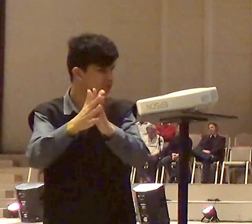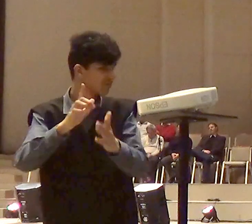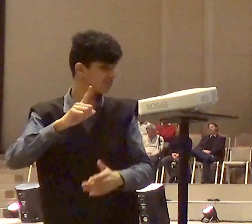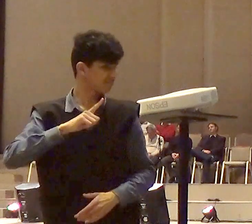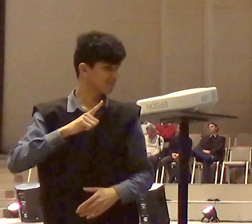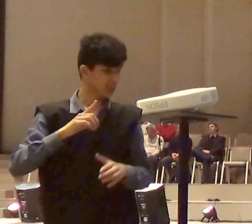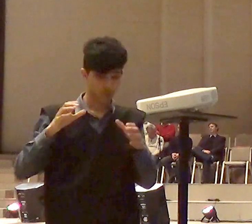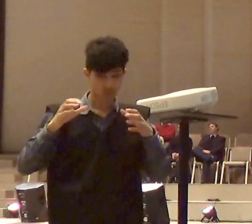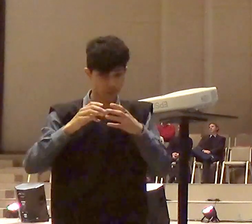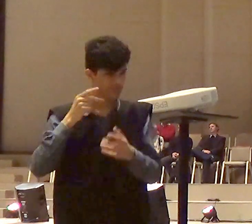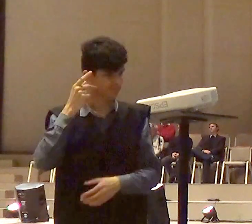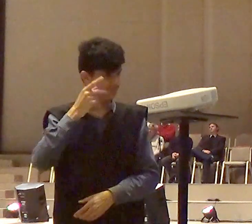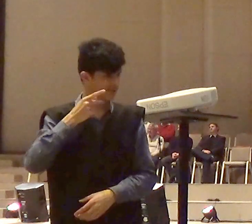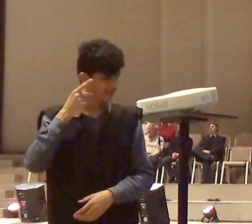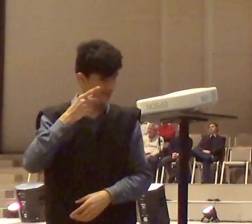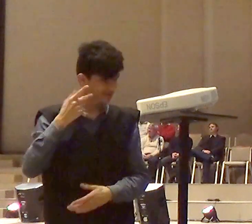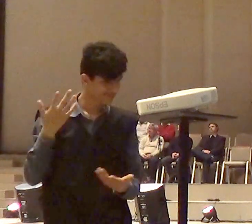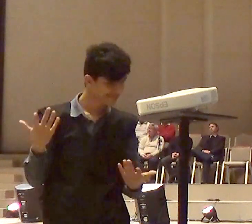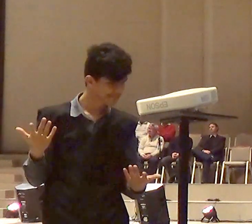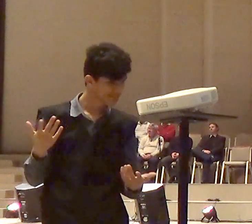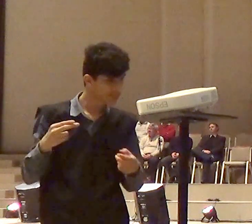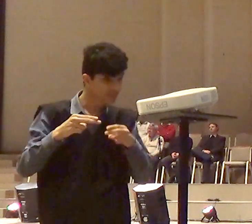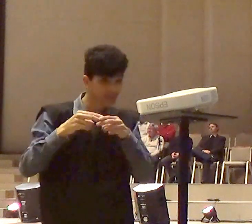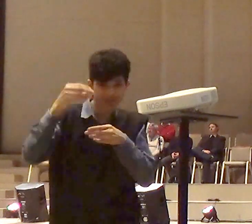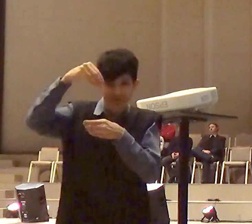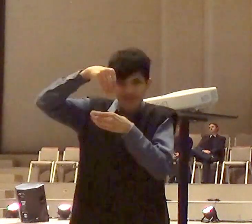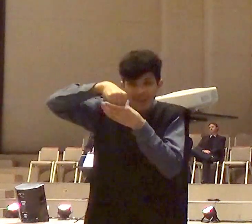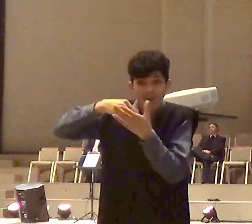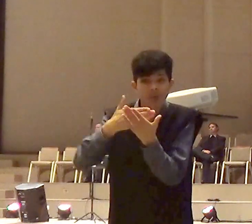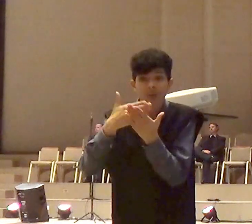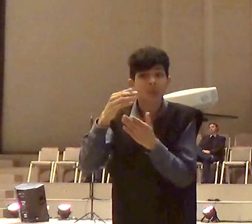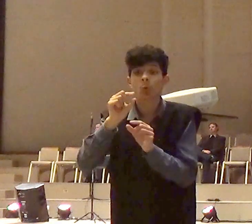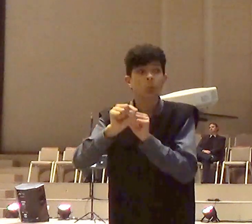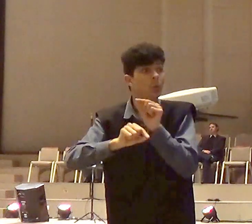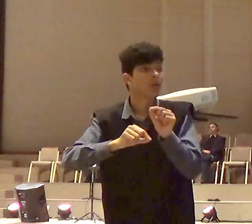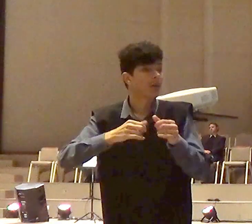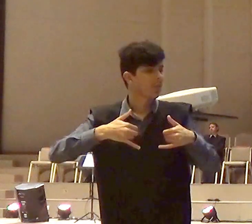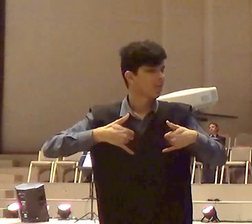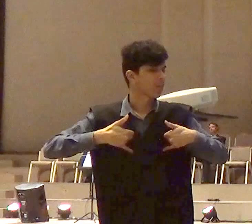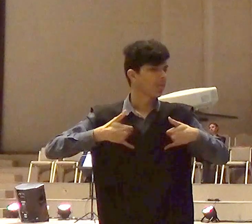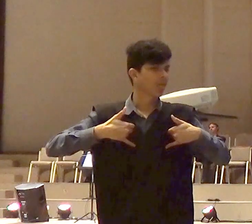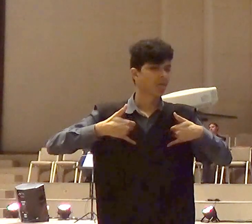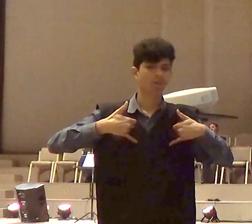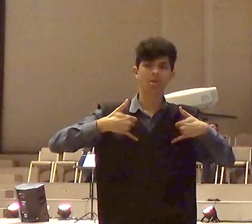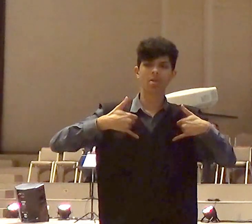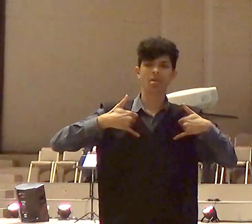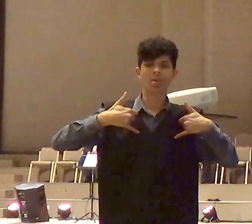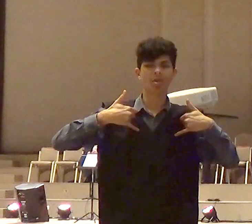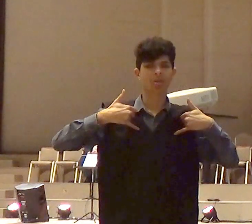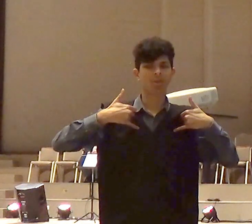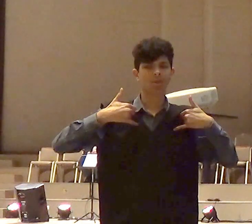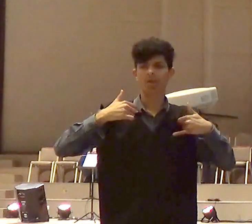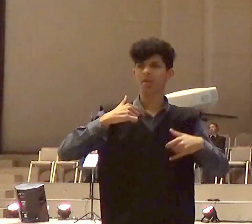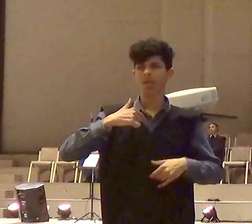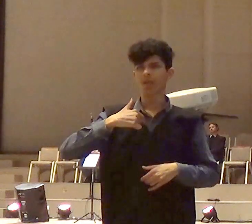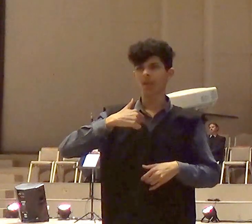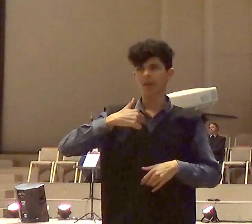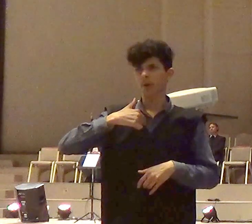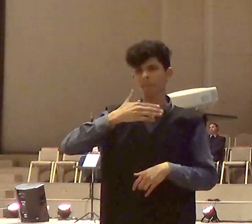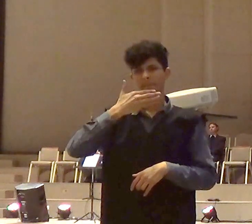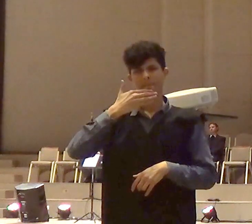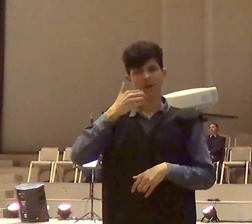porque o orgulho humano faz a gente pensar que nós temos a única